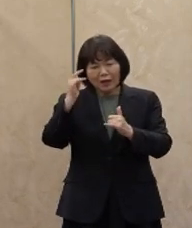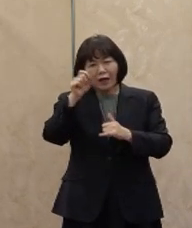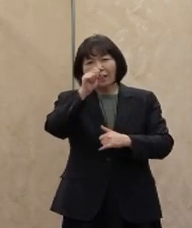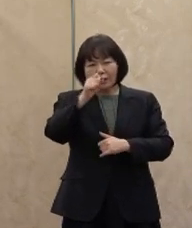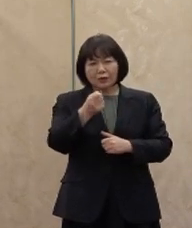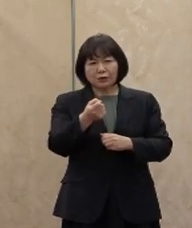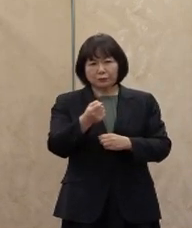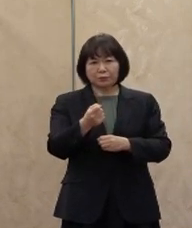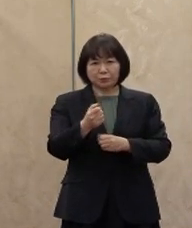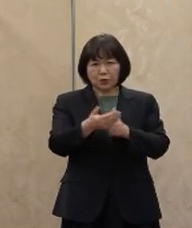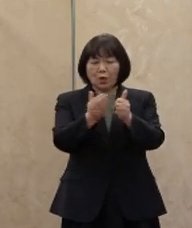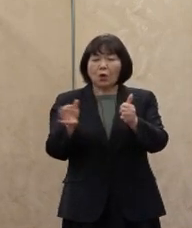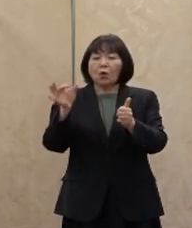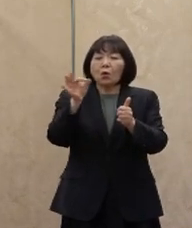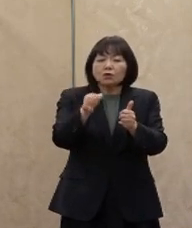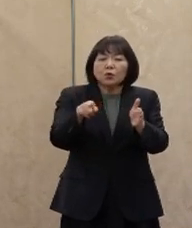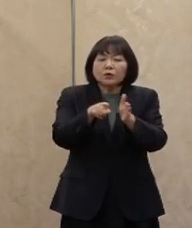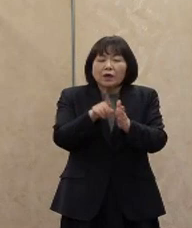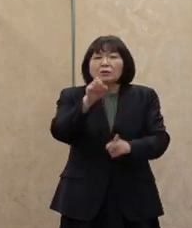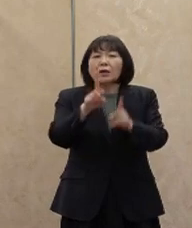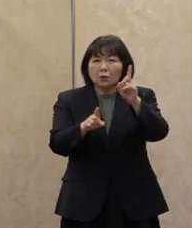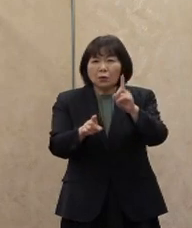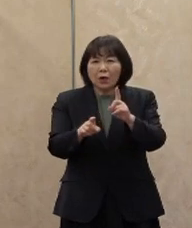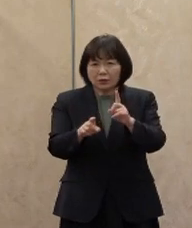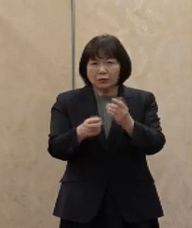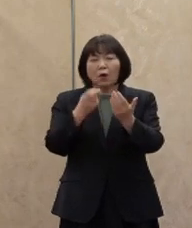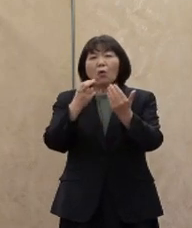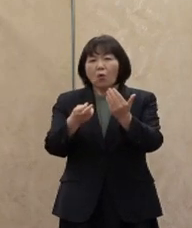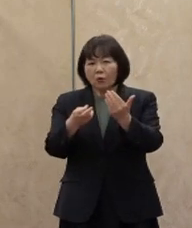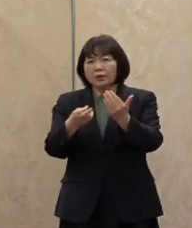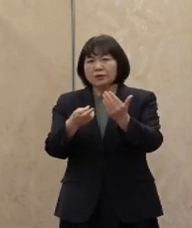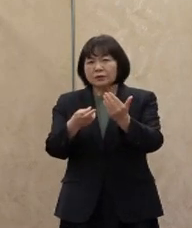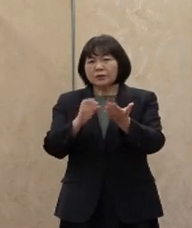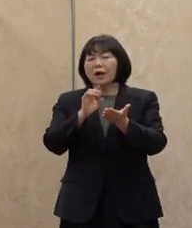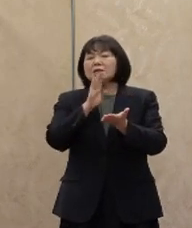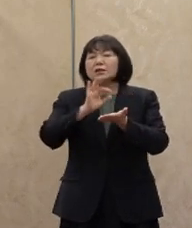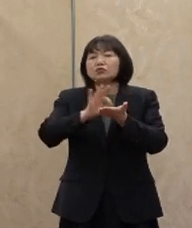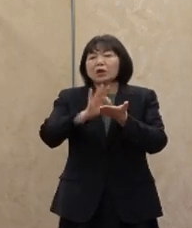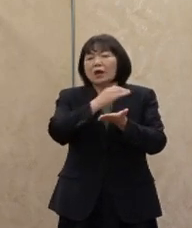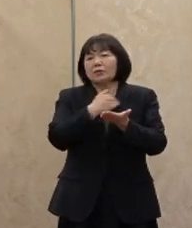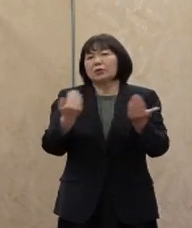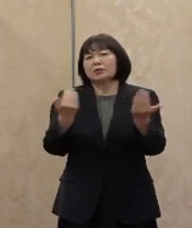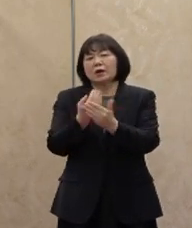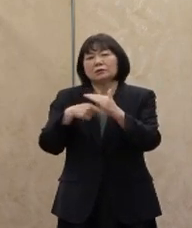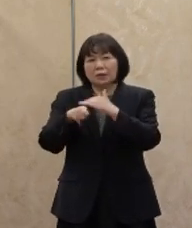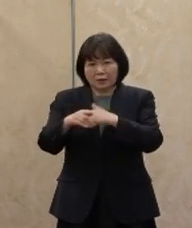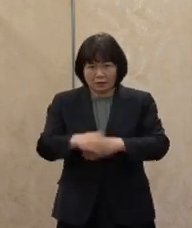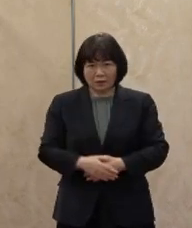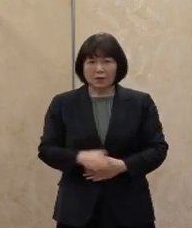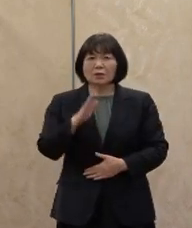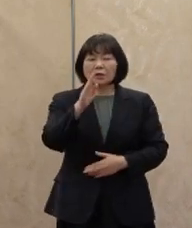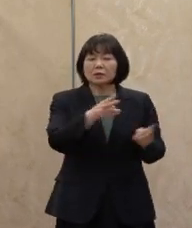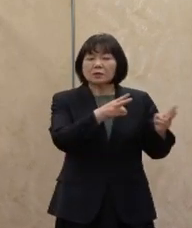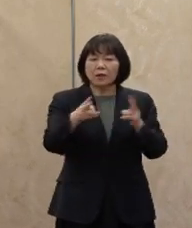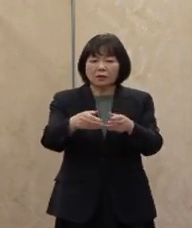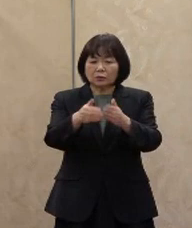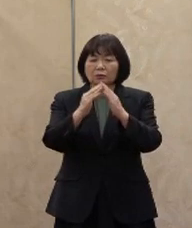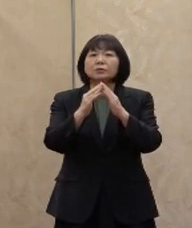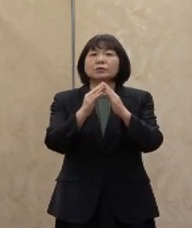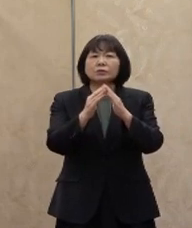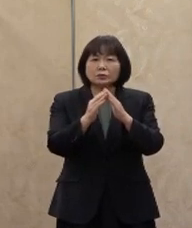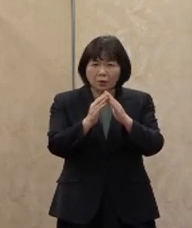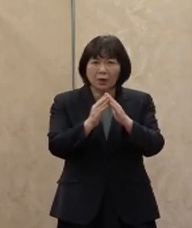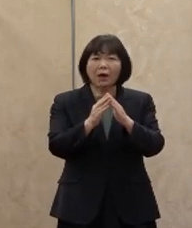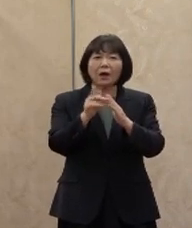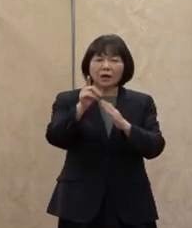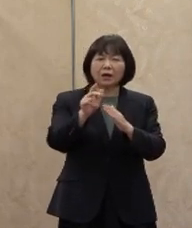るかどうかっていうのは、これは政治に法律に魂吹き込む話だから、これは政治家の仕事。でもその先の制度設計はやっぱり霞が